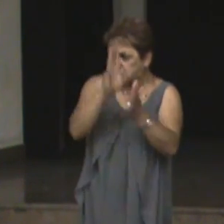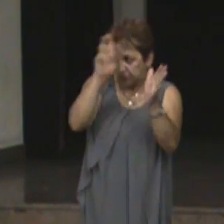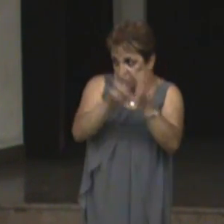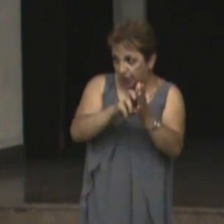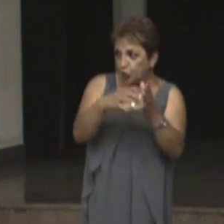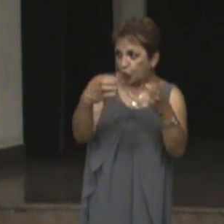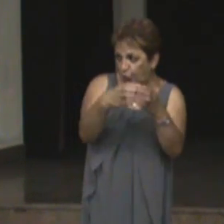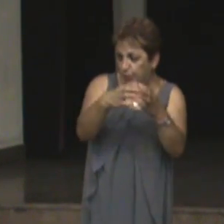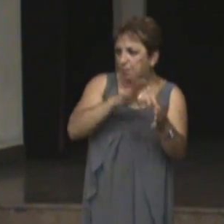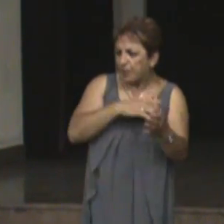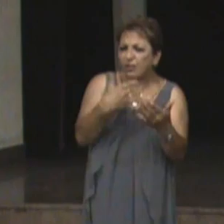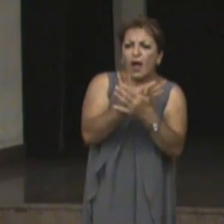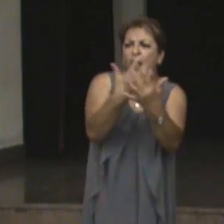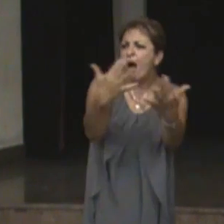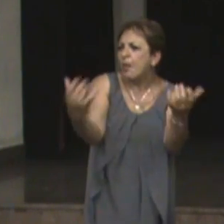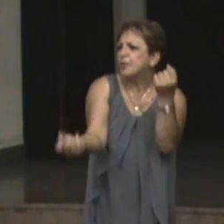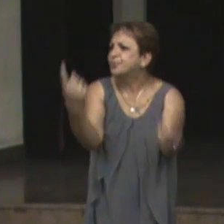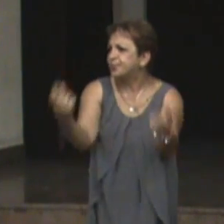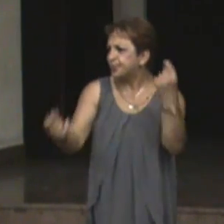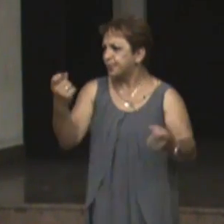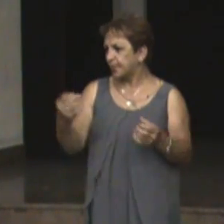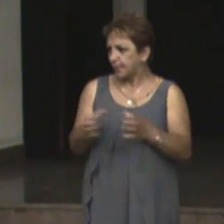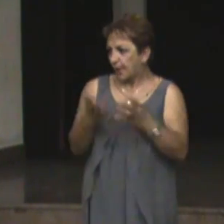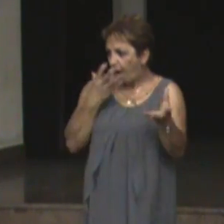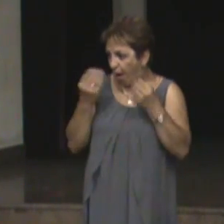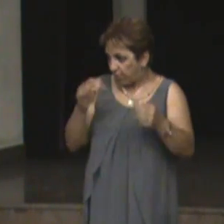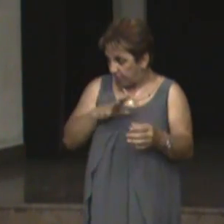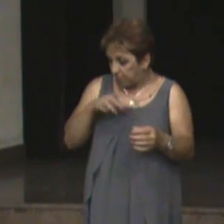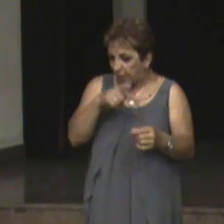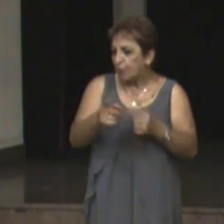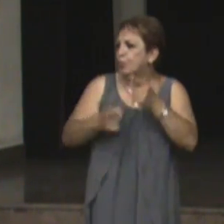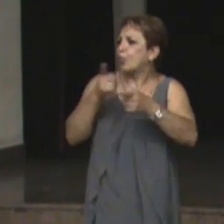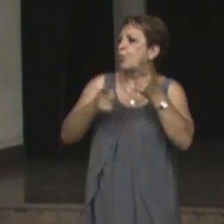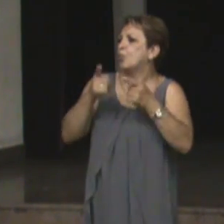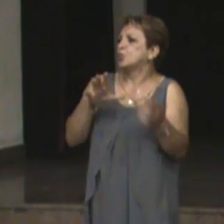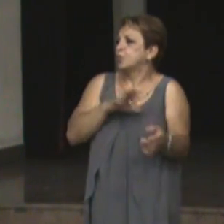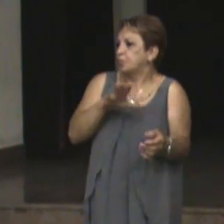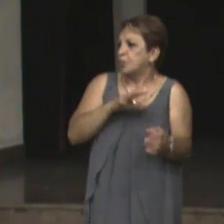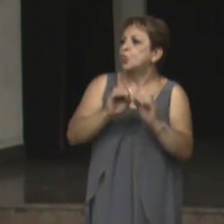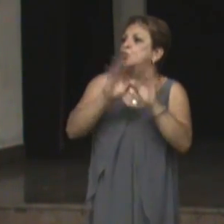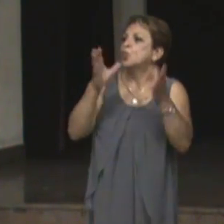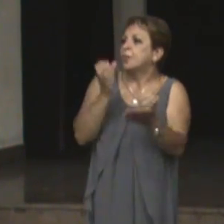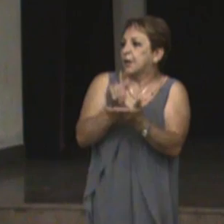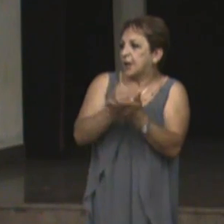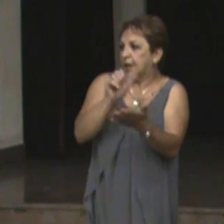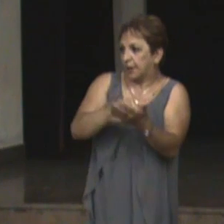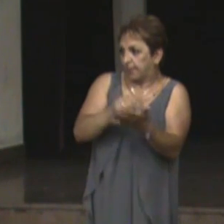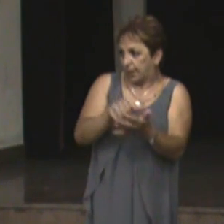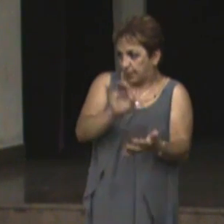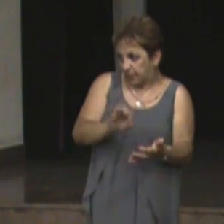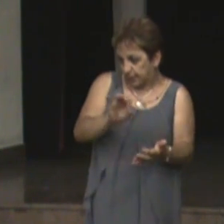եկեղեցիներից ծնված աղանները, որոնք երբեմն որոշ փոփոխություններ կատարում են իրենց Սուրբ Գիրքը տպագրելիս։ Եվ